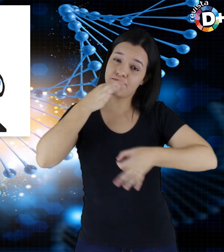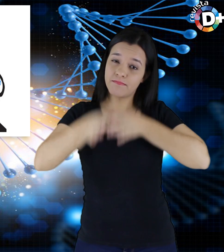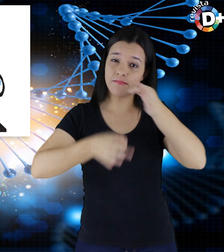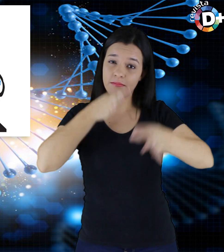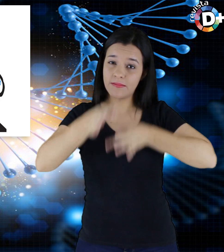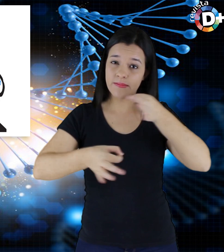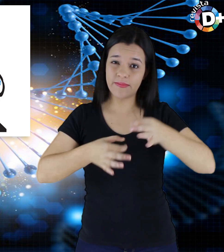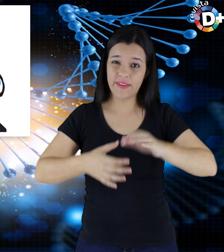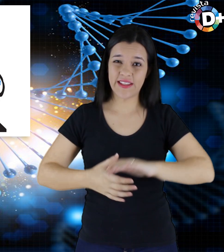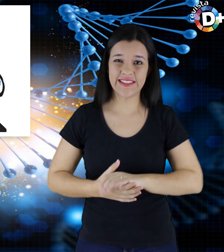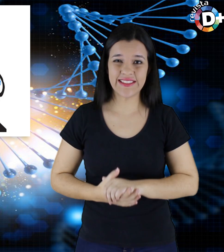enfatiza.